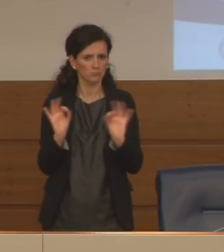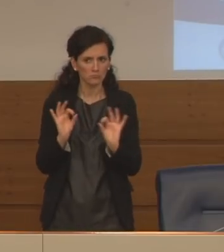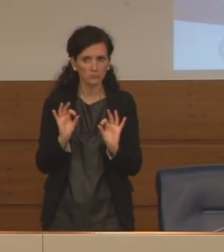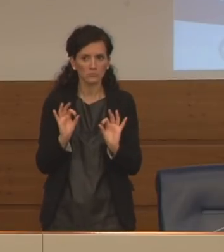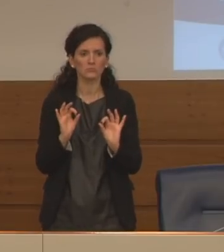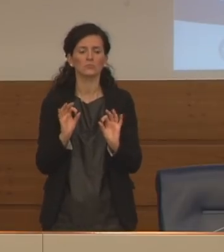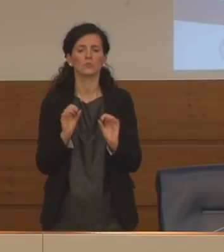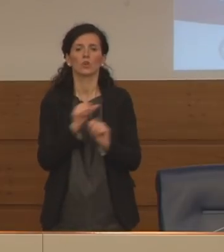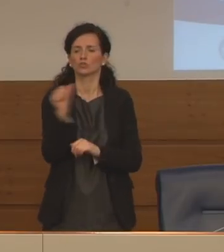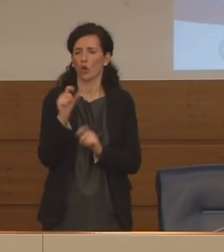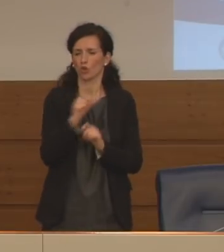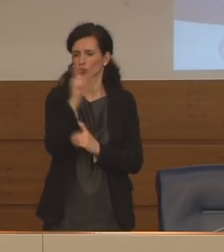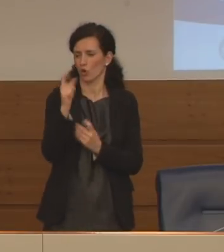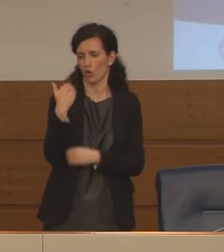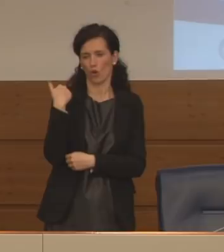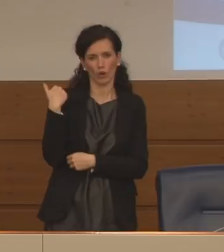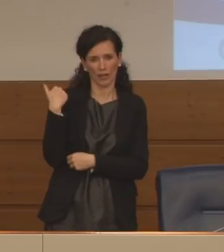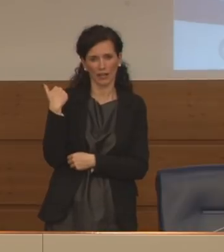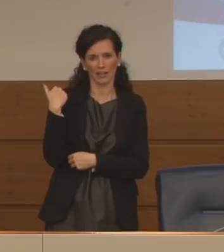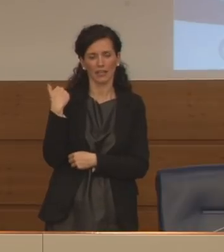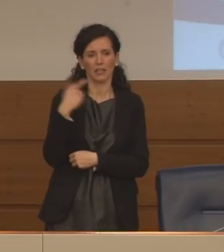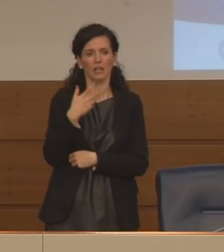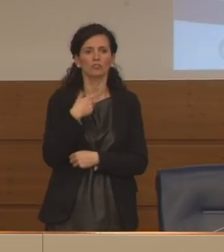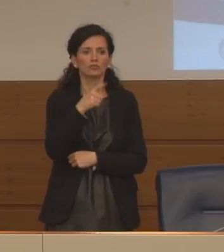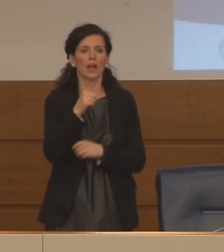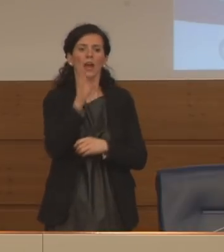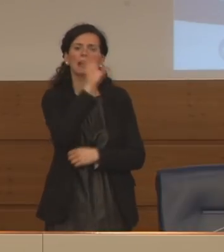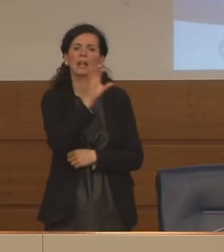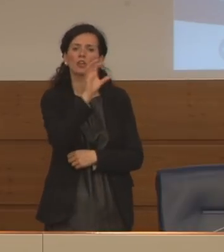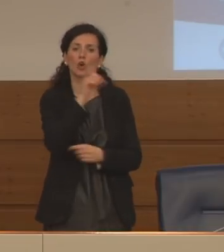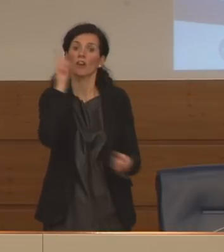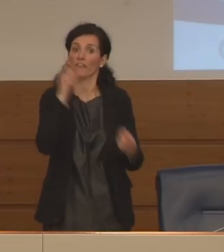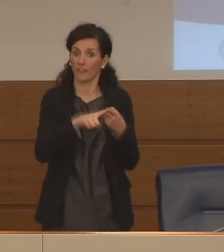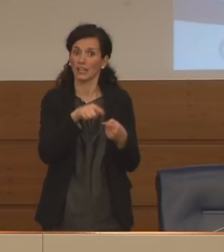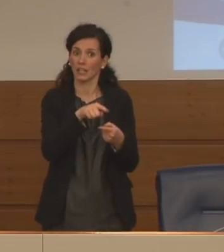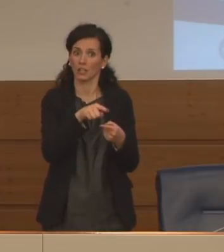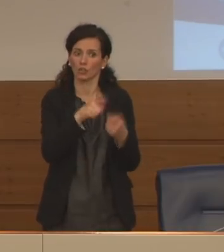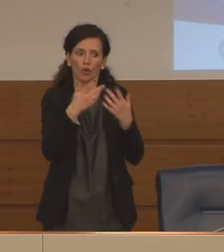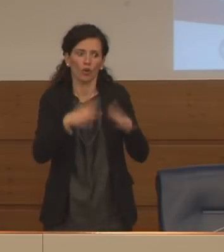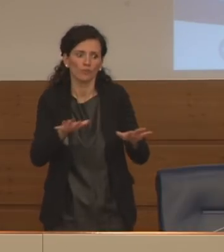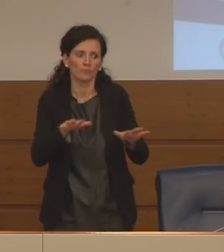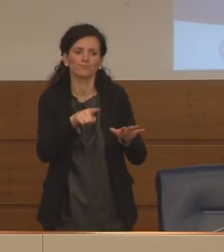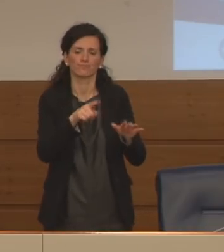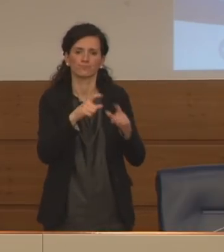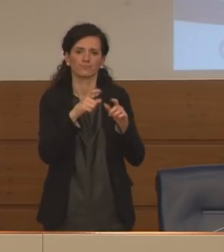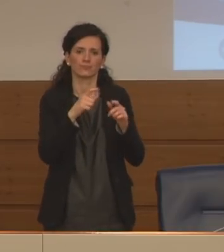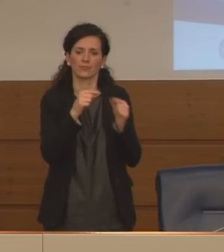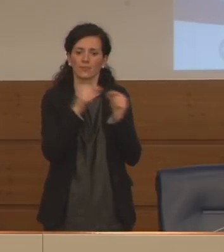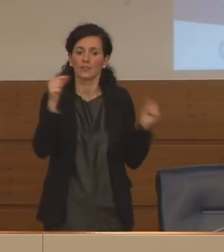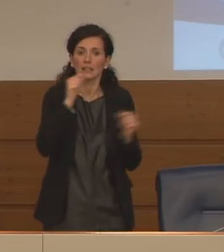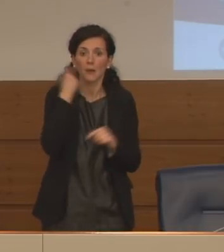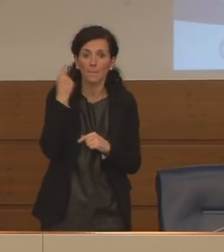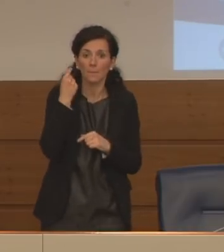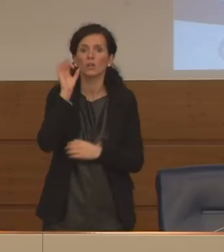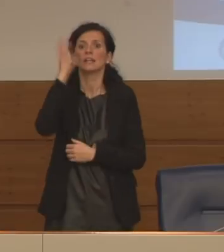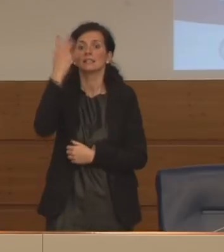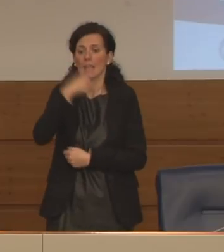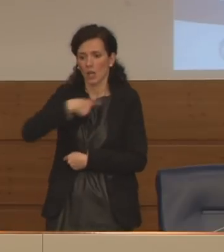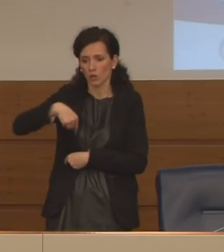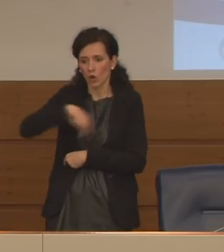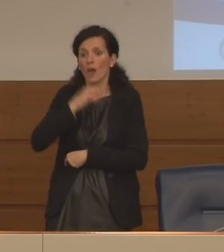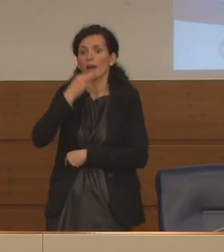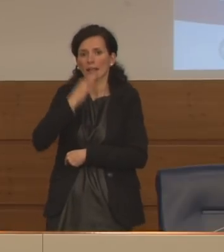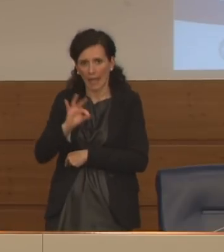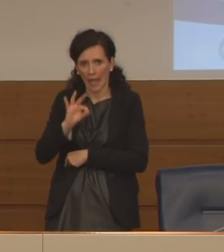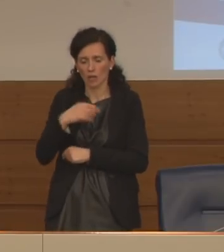nei giorni scorsi di qualche regione che aveva esaurito i tamponi quindi se noi riusciamo a produrre tamponi e si riescono